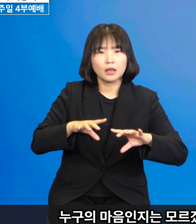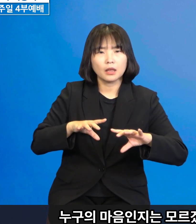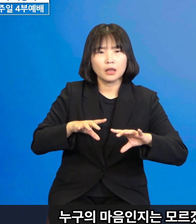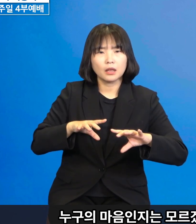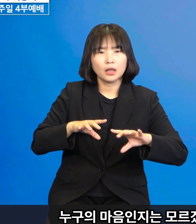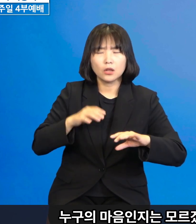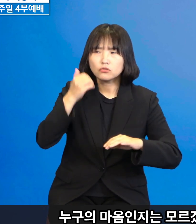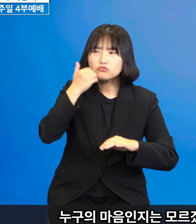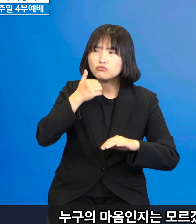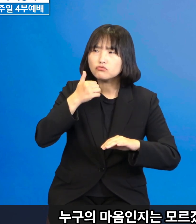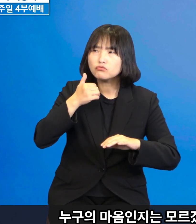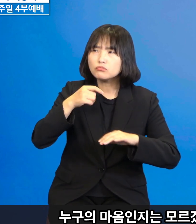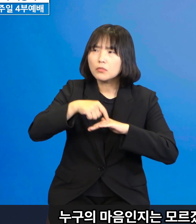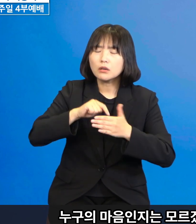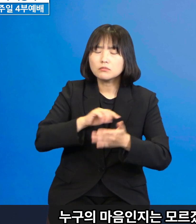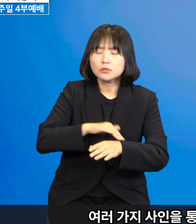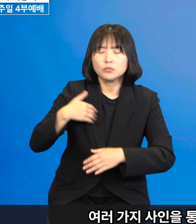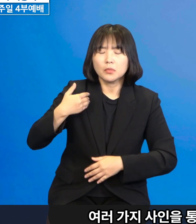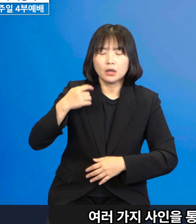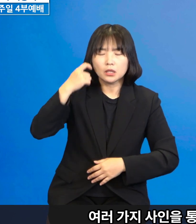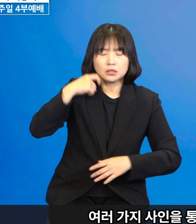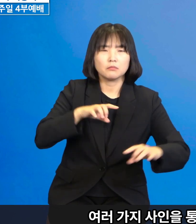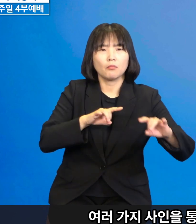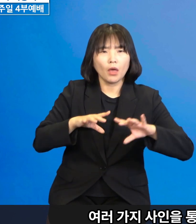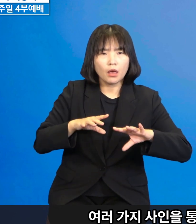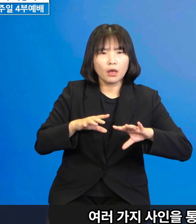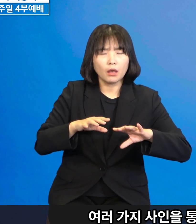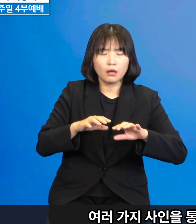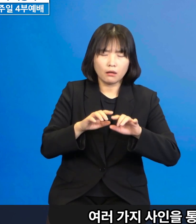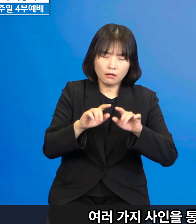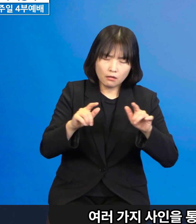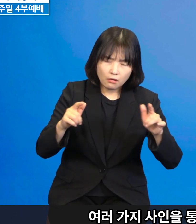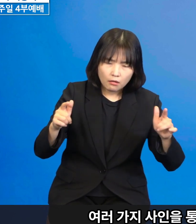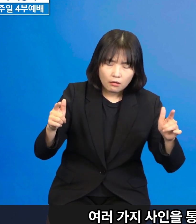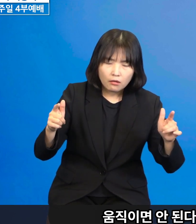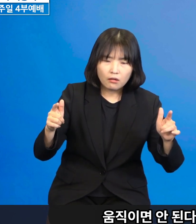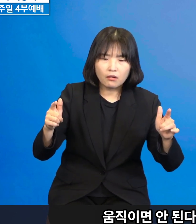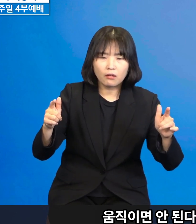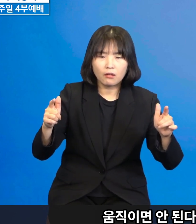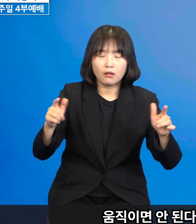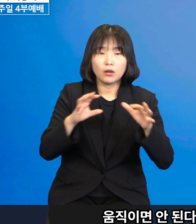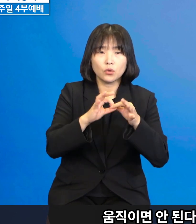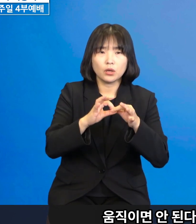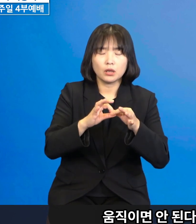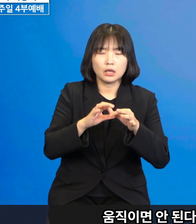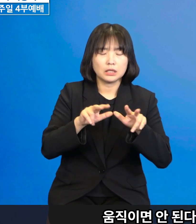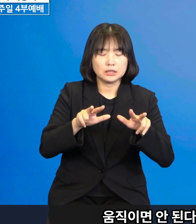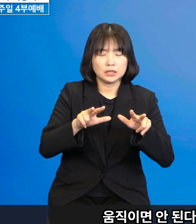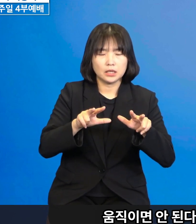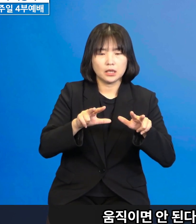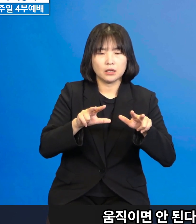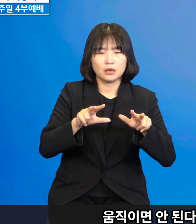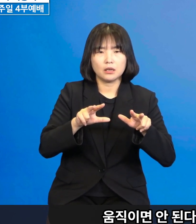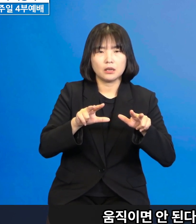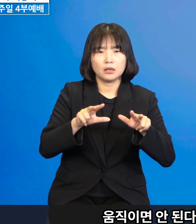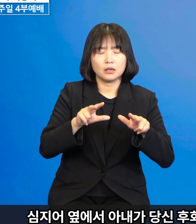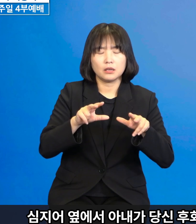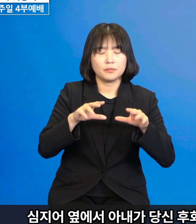마음인지 모르겠지만 그냥 그렇게 느껴졌대요. 여러 가지 사인을 통해서 이제는 멈춰야 된다, 움직이면 안 된다라는 사인을